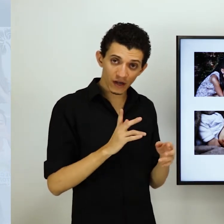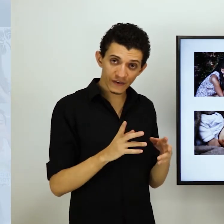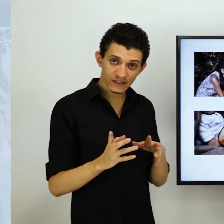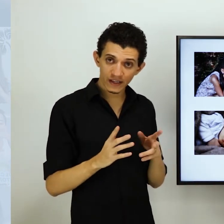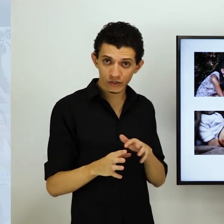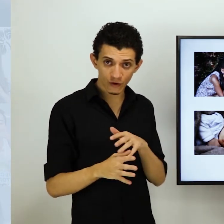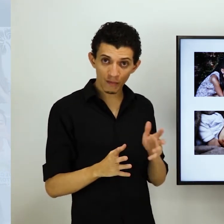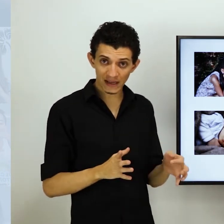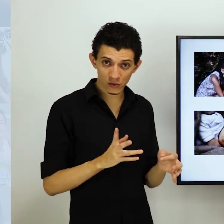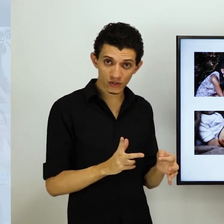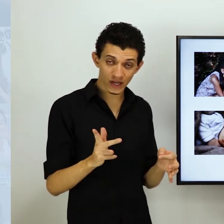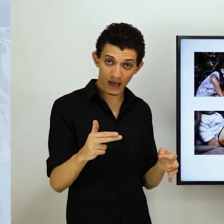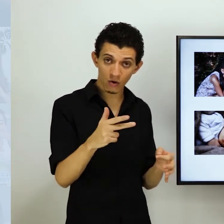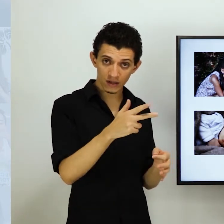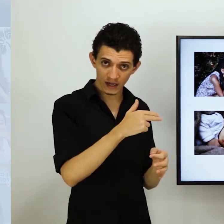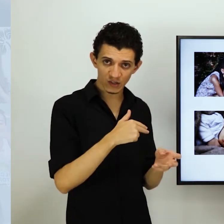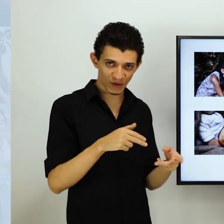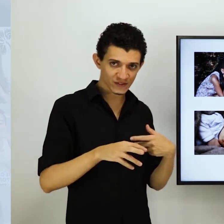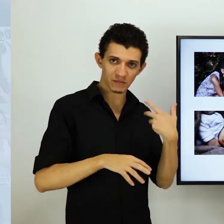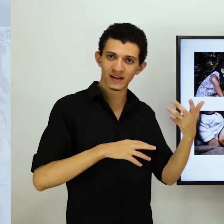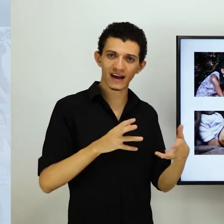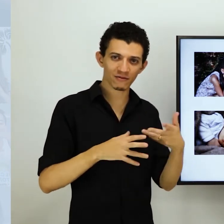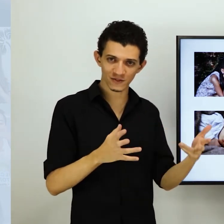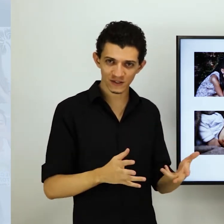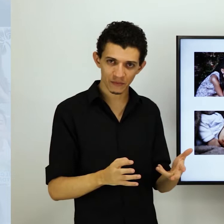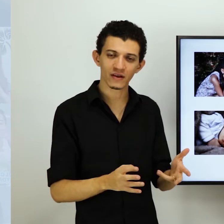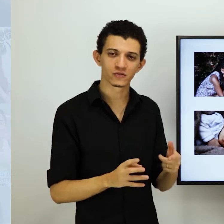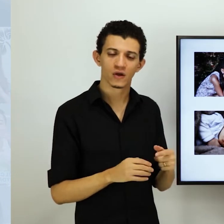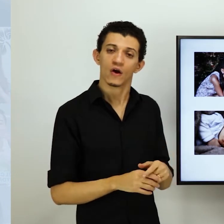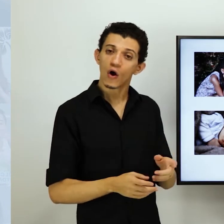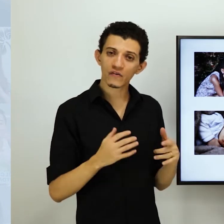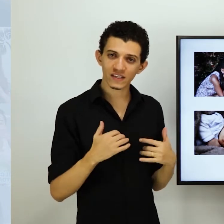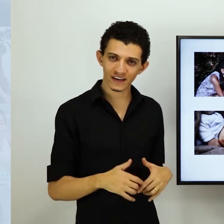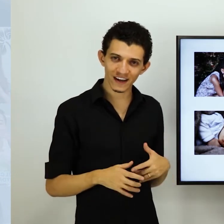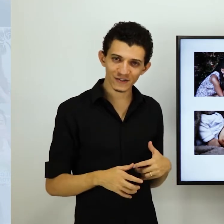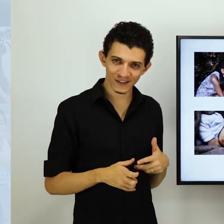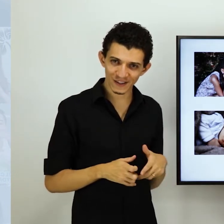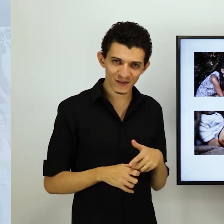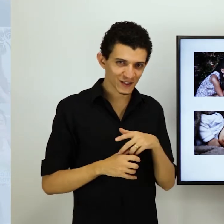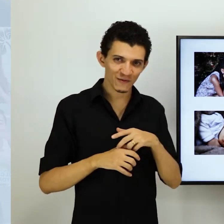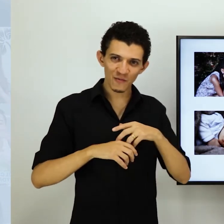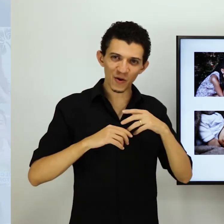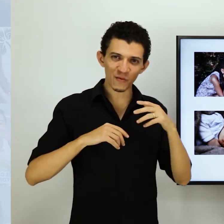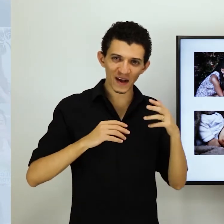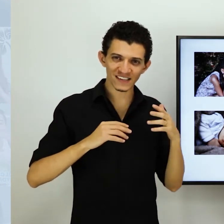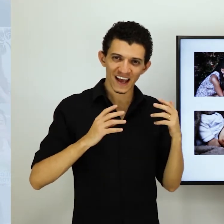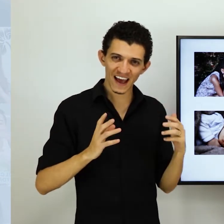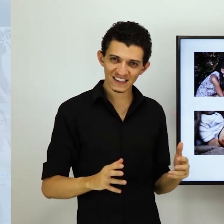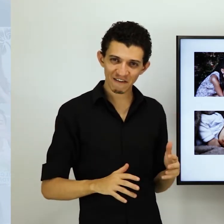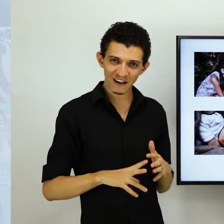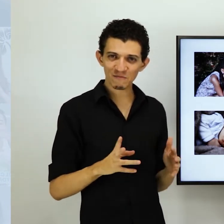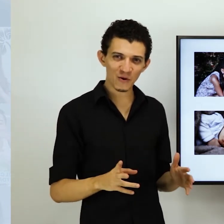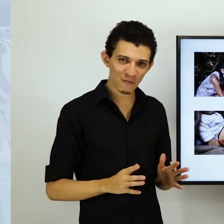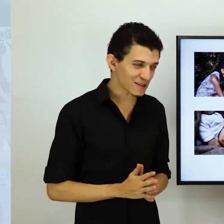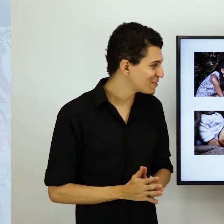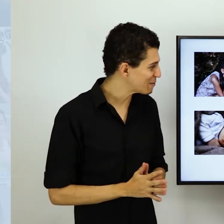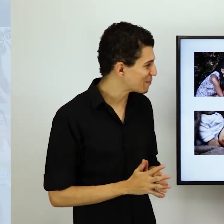pode fazer isso de forma mais lúdica, recortando para você brincar com seus amigos, ou você treinar sozinho, se você for um pouco mais reservado, um pouco mais tímido.